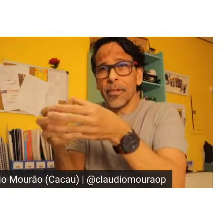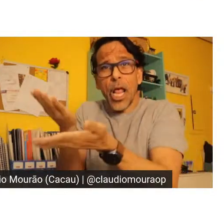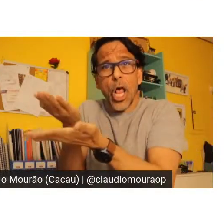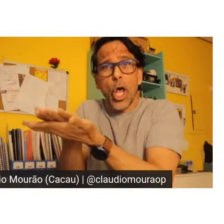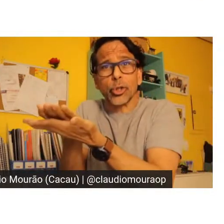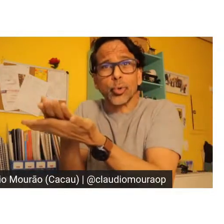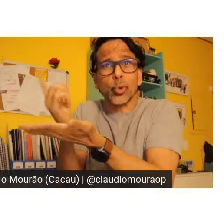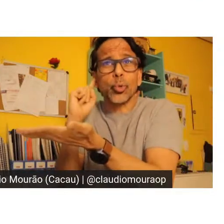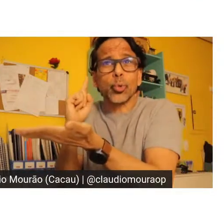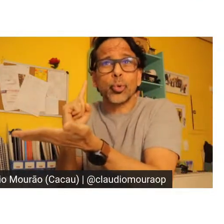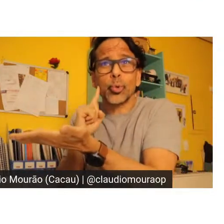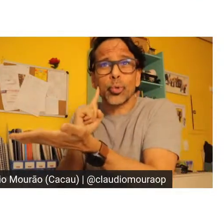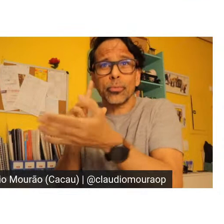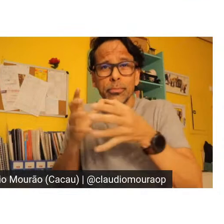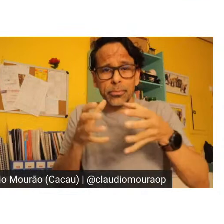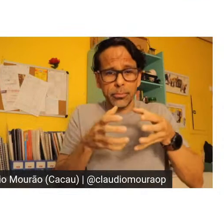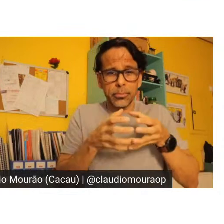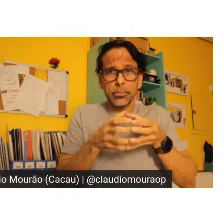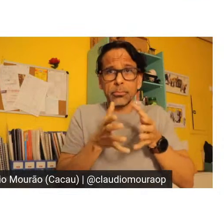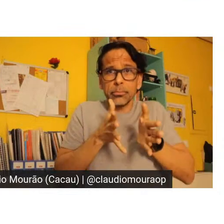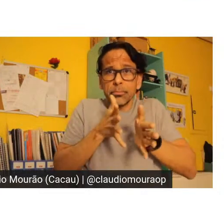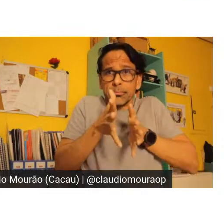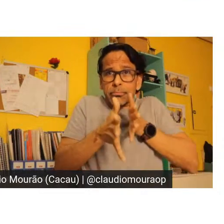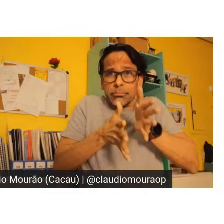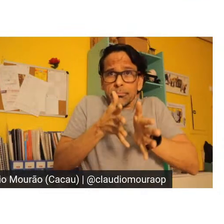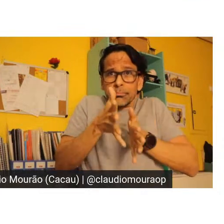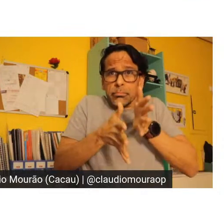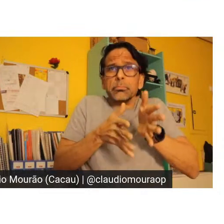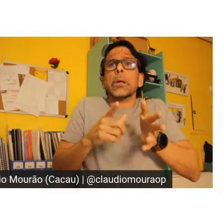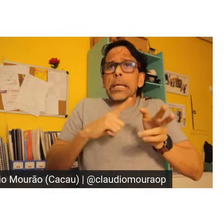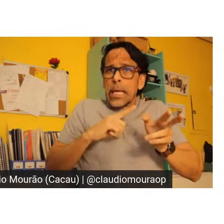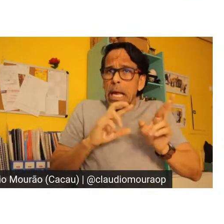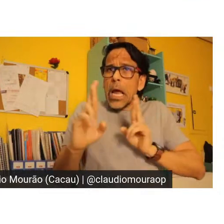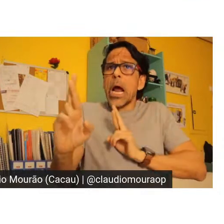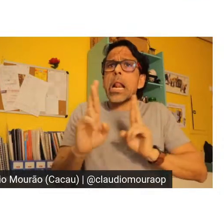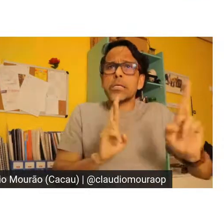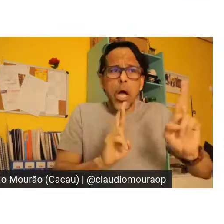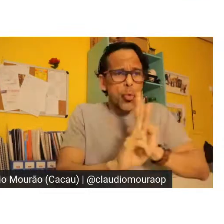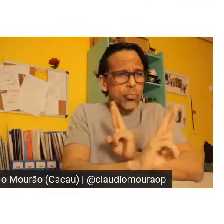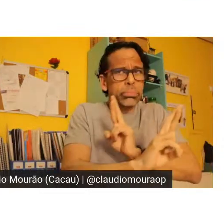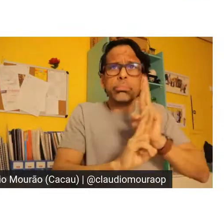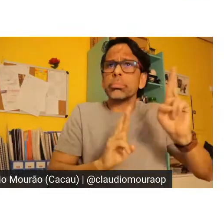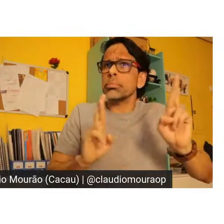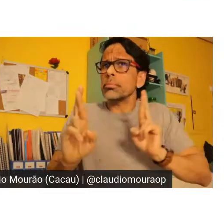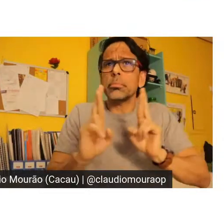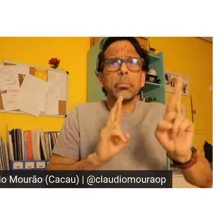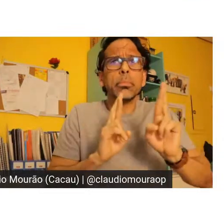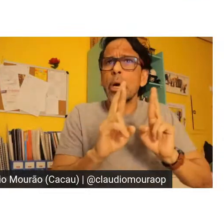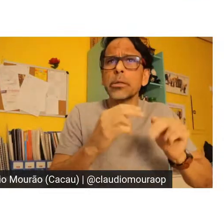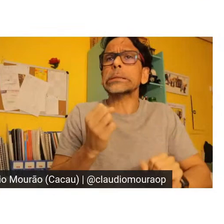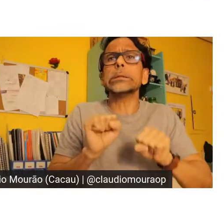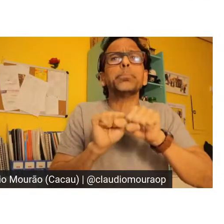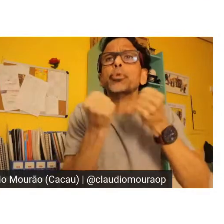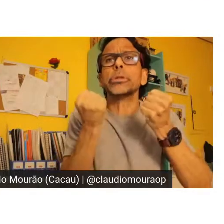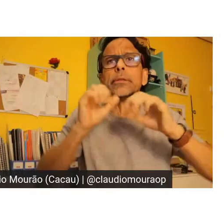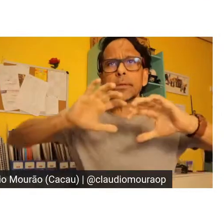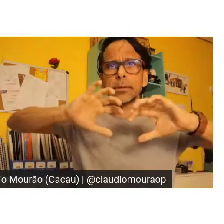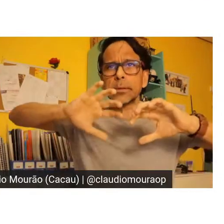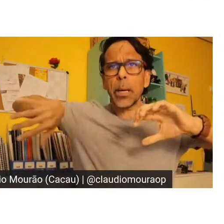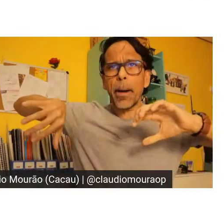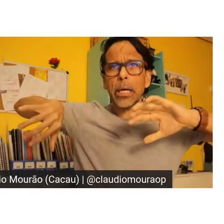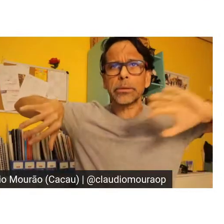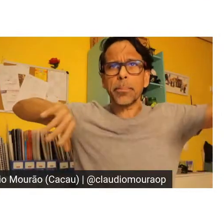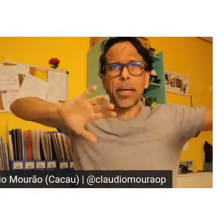é oriunda de uma comunidade de uma cultura e faz questão dos estudos surdos onde a língua de sinais